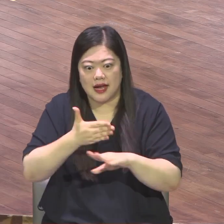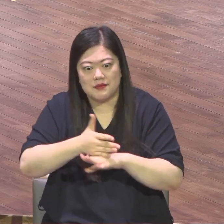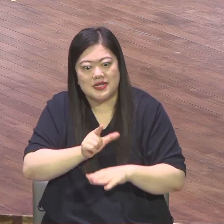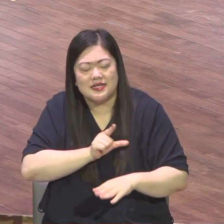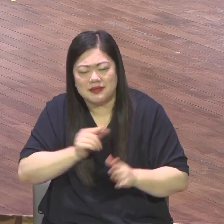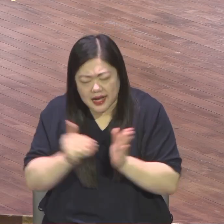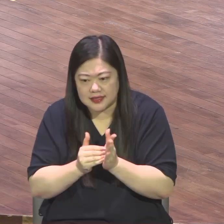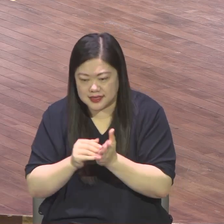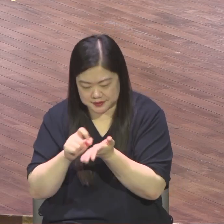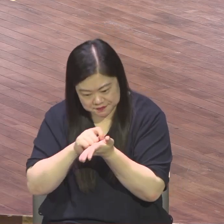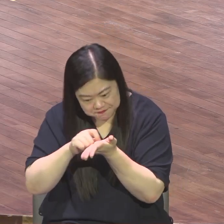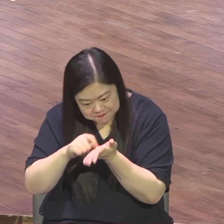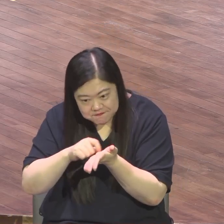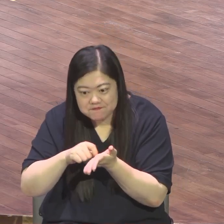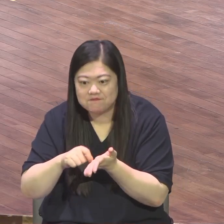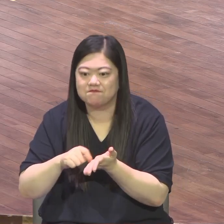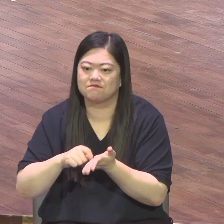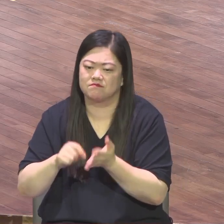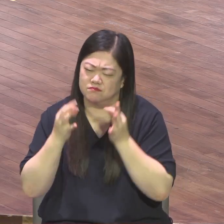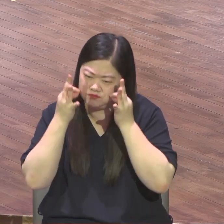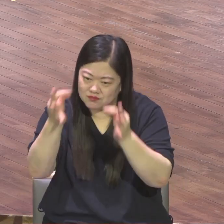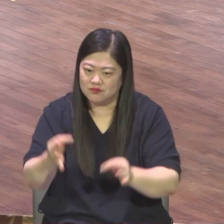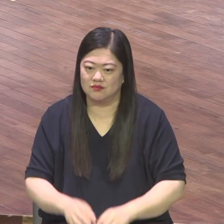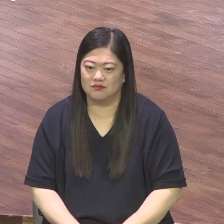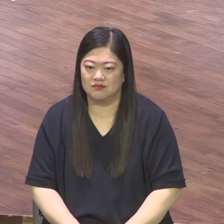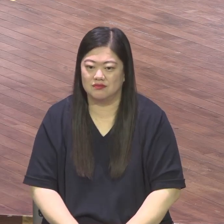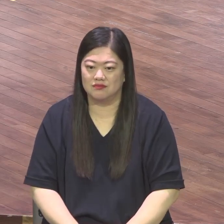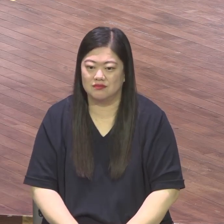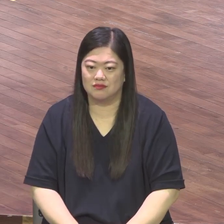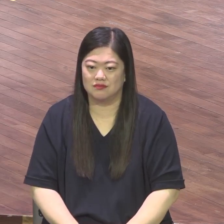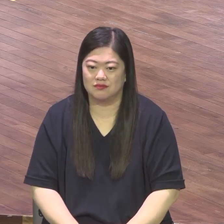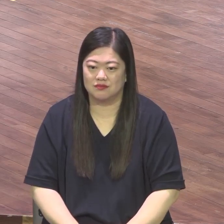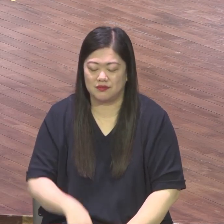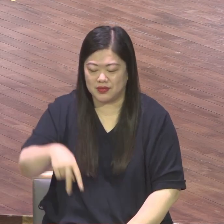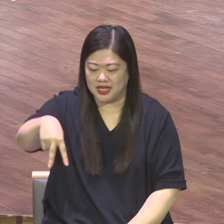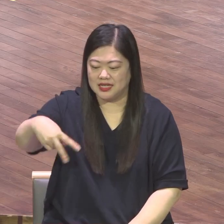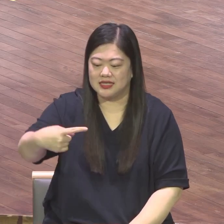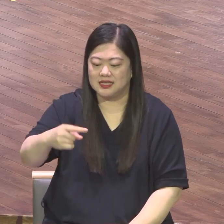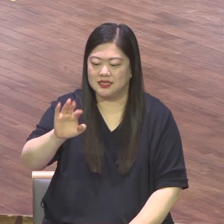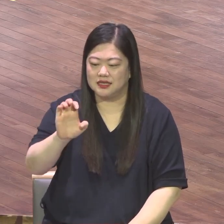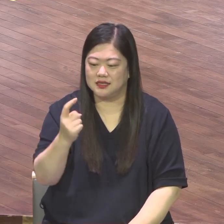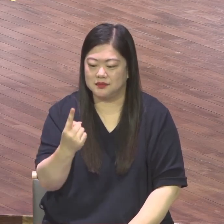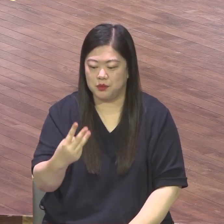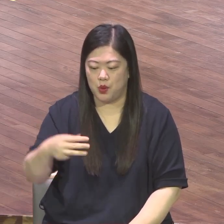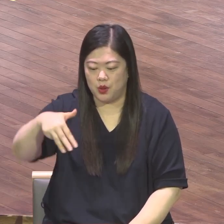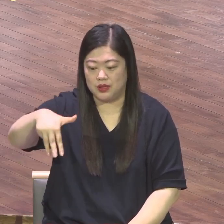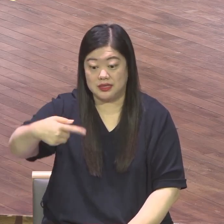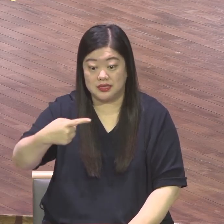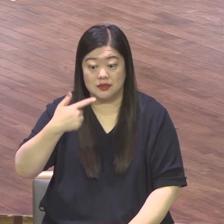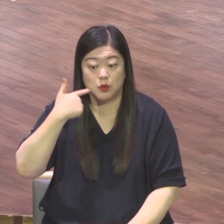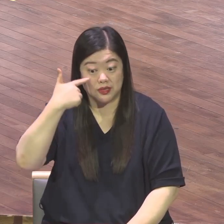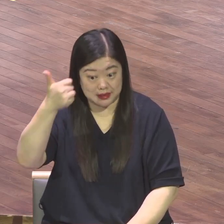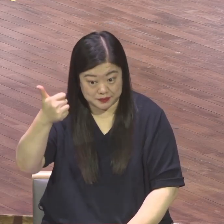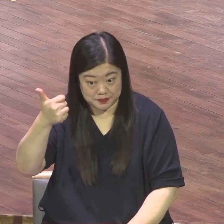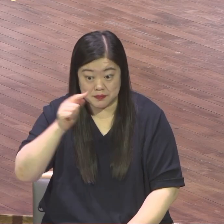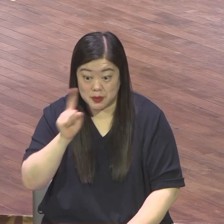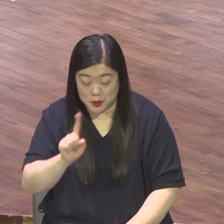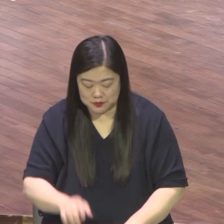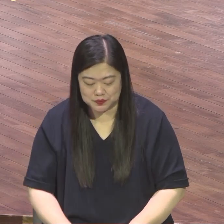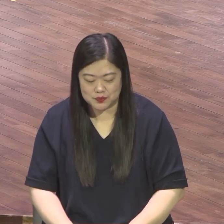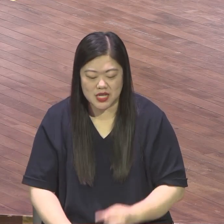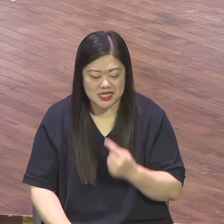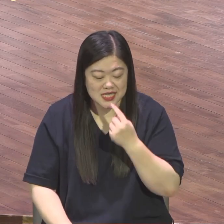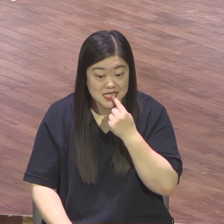유명한 설교자 스폴츠 목사님이 이 비밀을 체험한 고백을 이렇게 말했어요. 촛불을